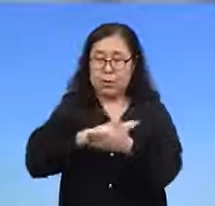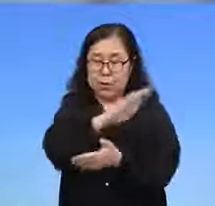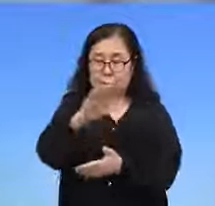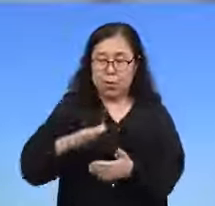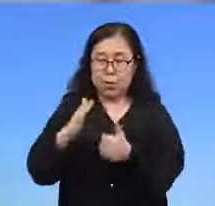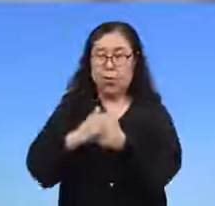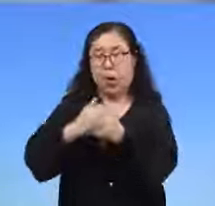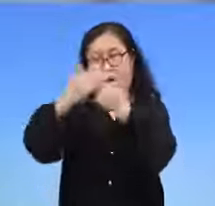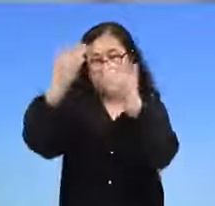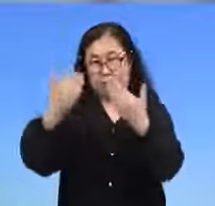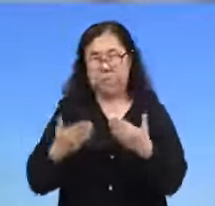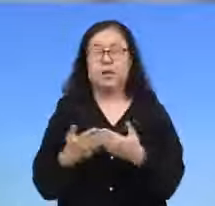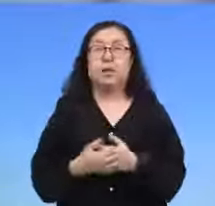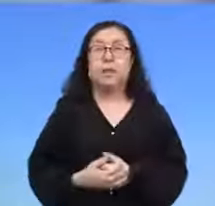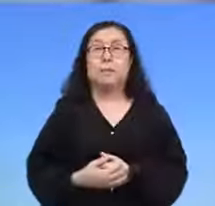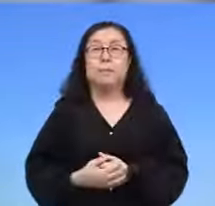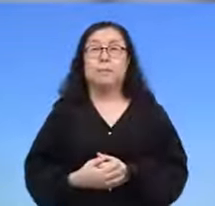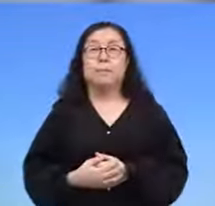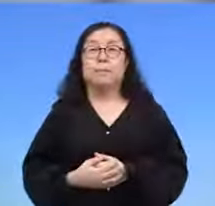도우세요.